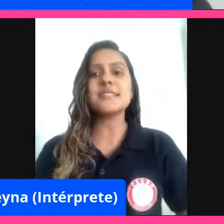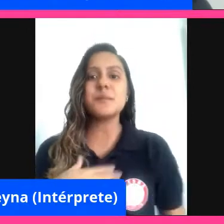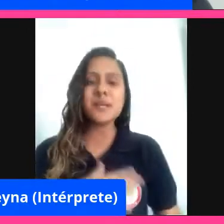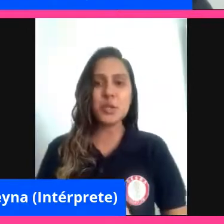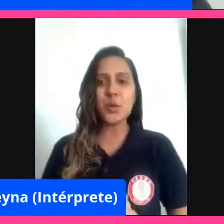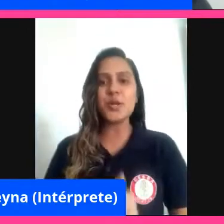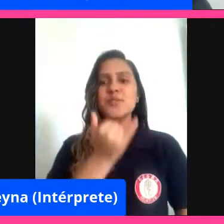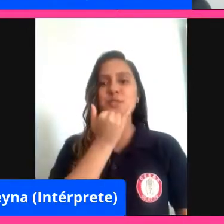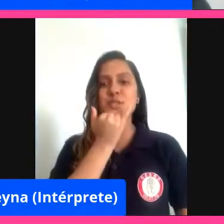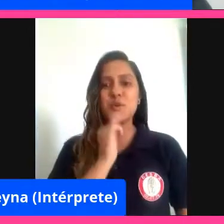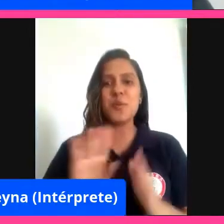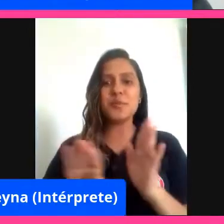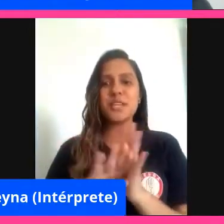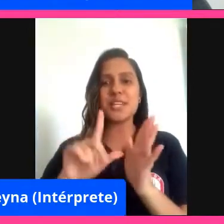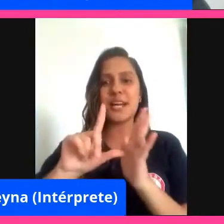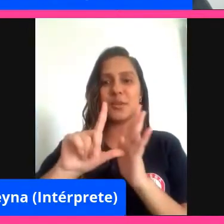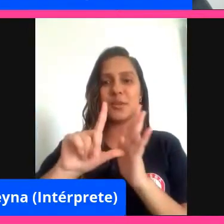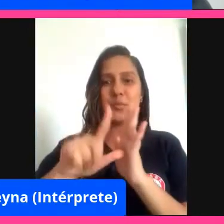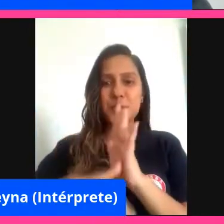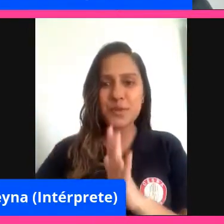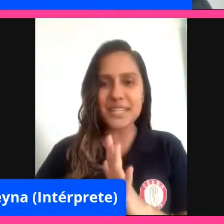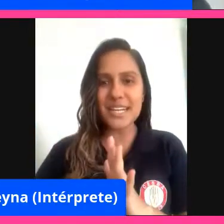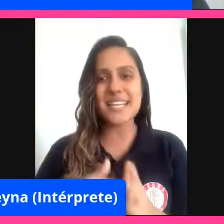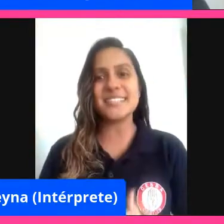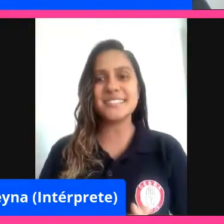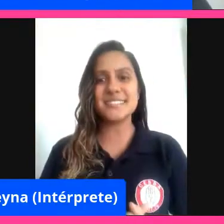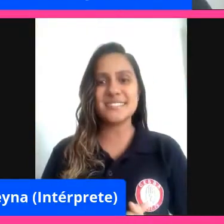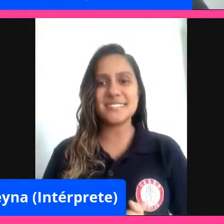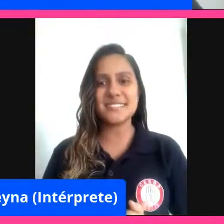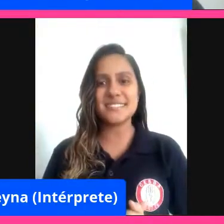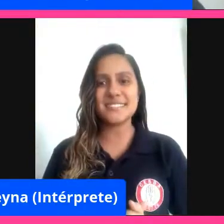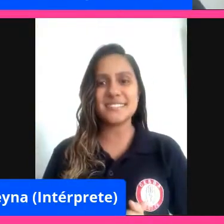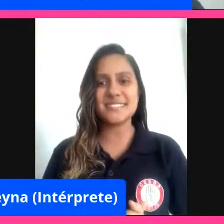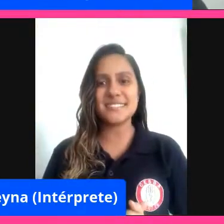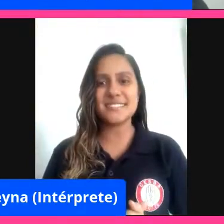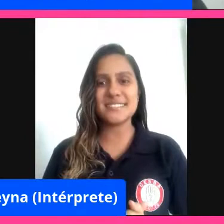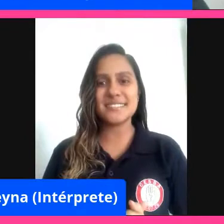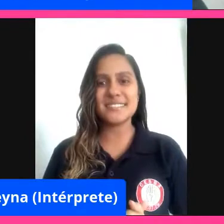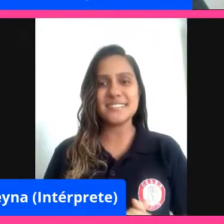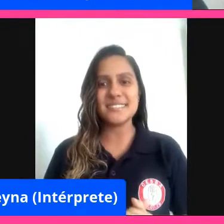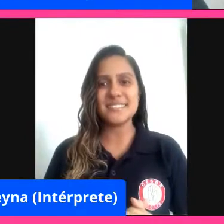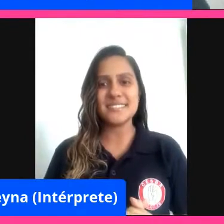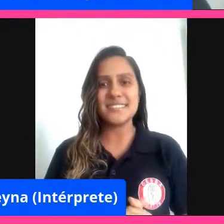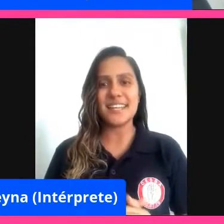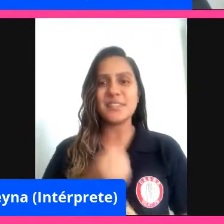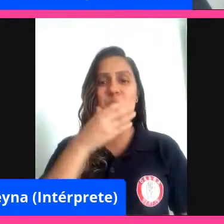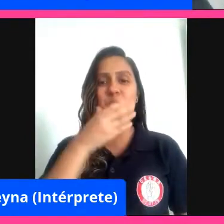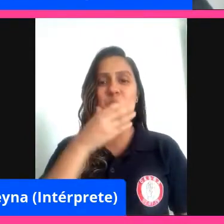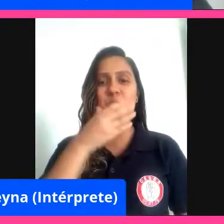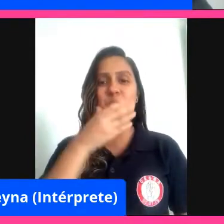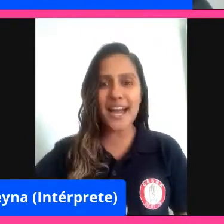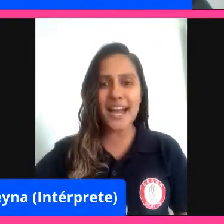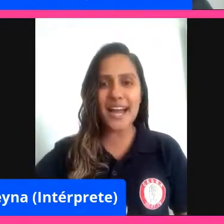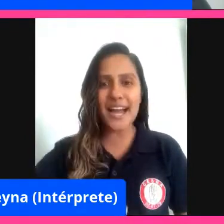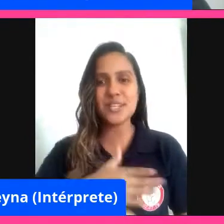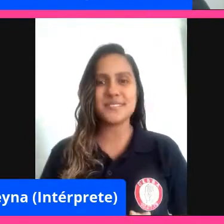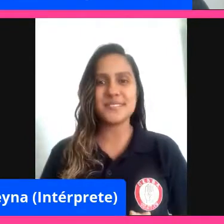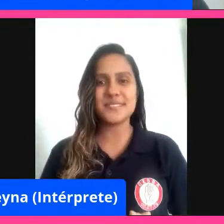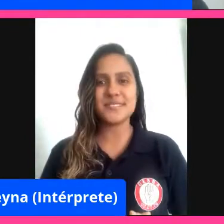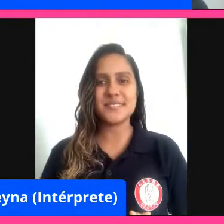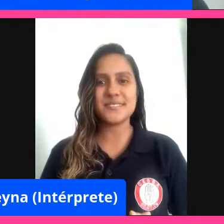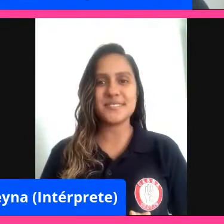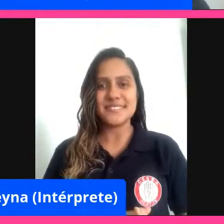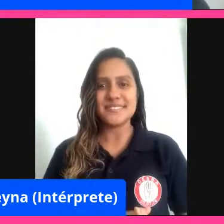Ela se apresentou e pediu desculpa por ter chegado um pouquinho atrasada. Ah, não, tá certo. Ela deu boa tarde a